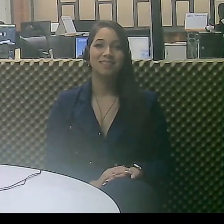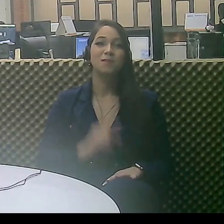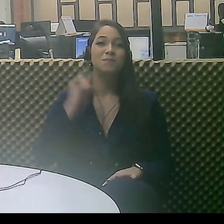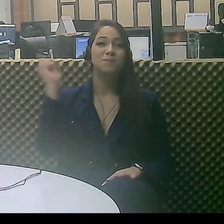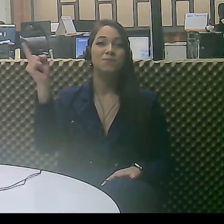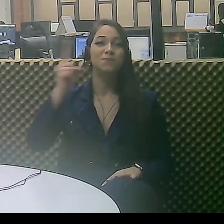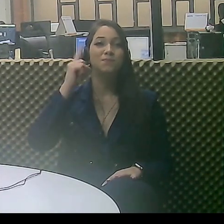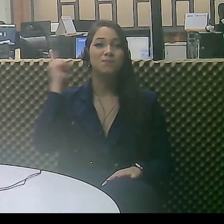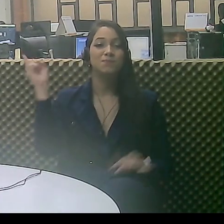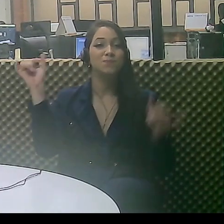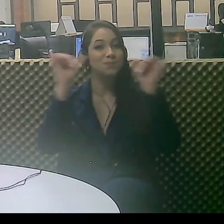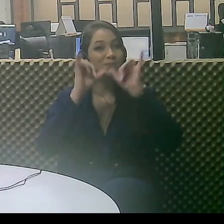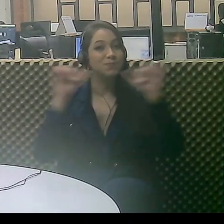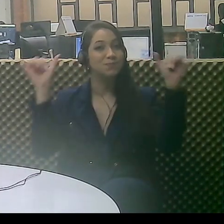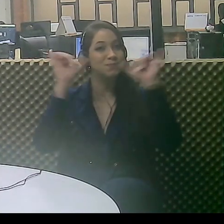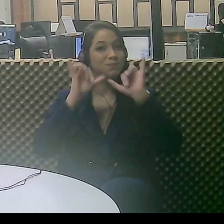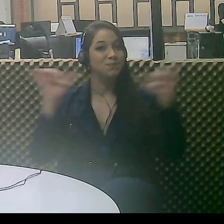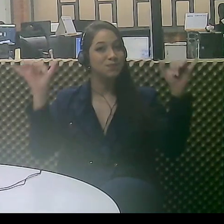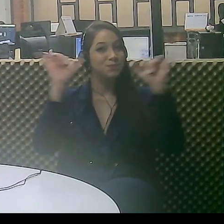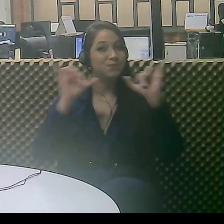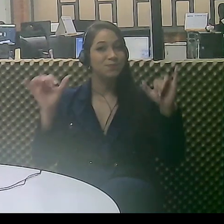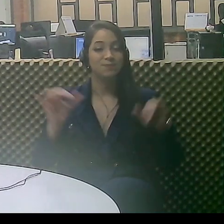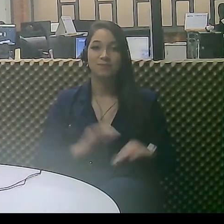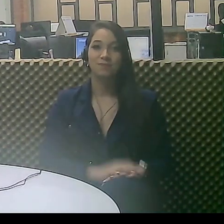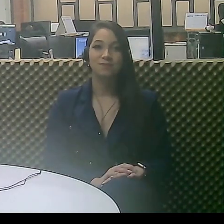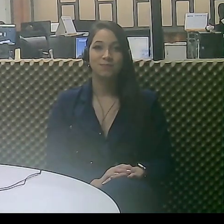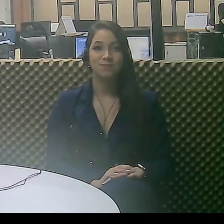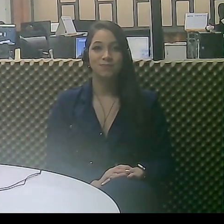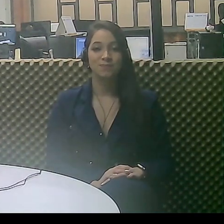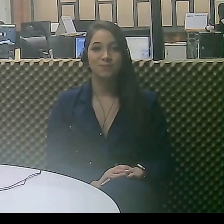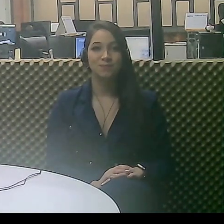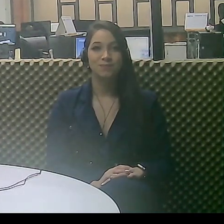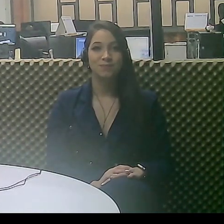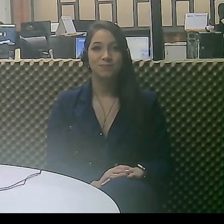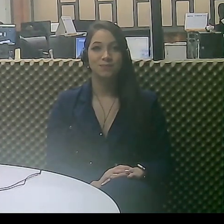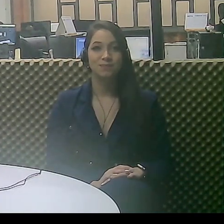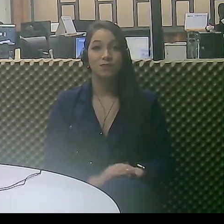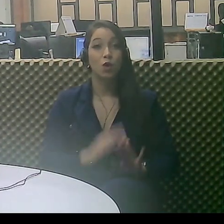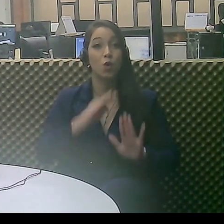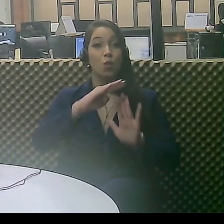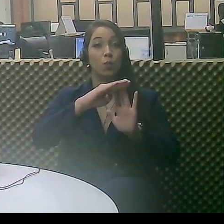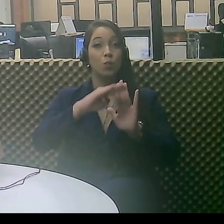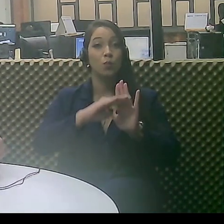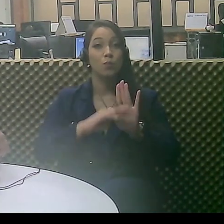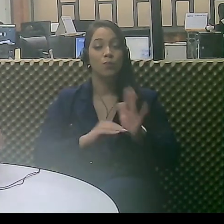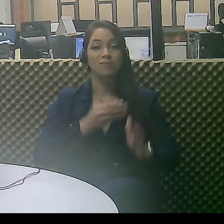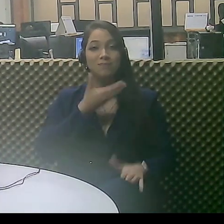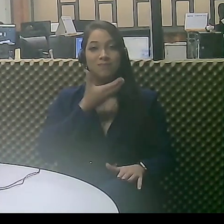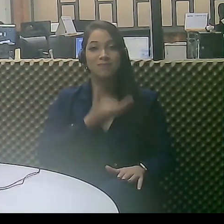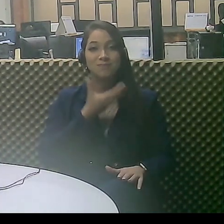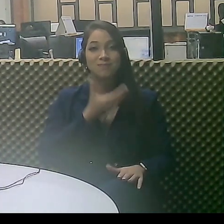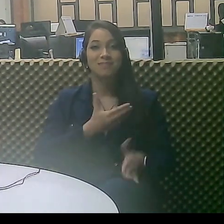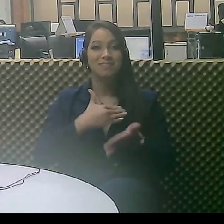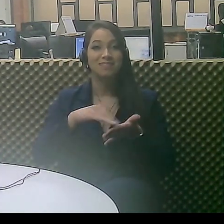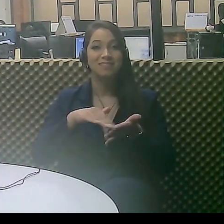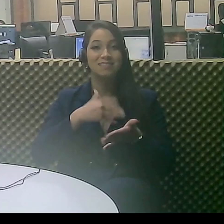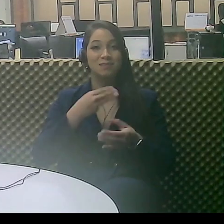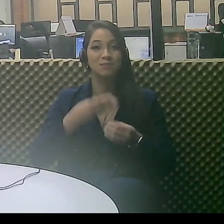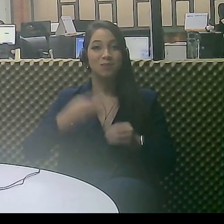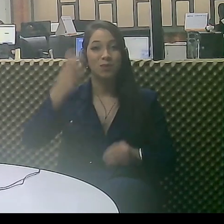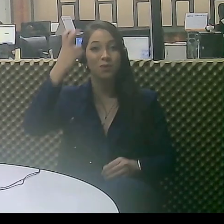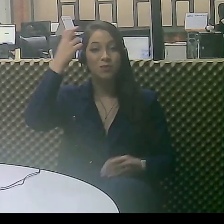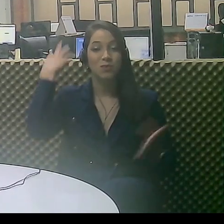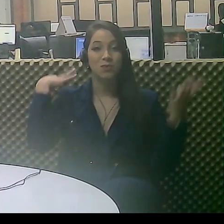concluídas giro de notí programação de Natal a secretaria municipal de